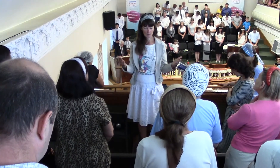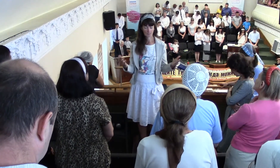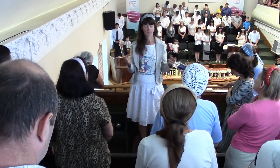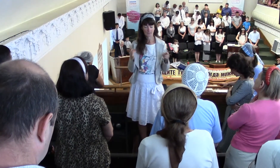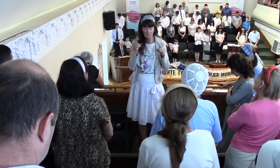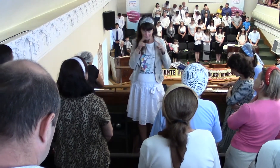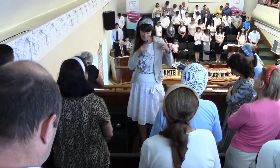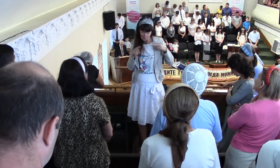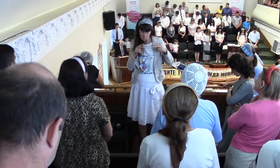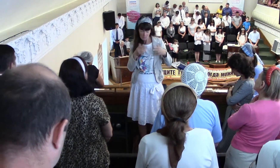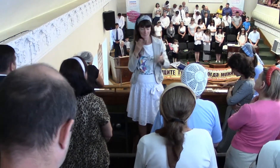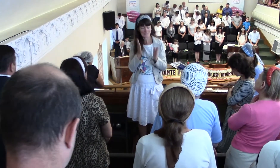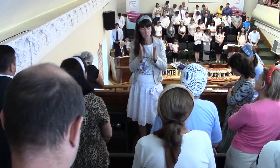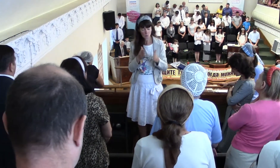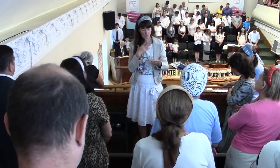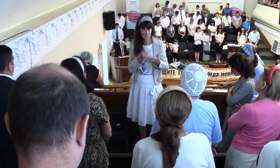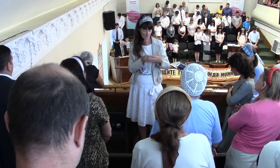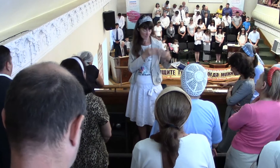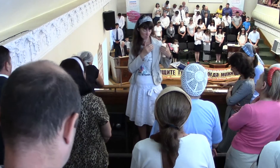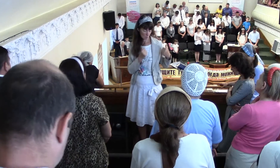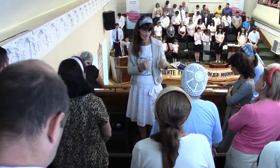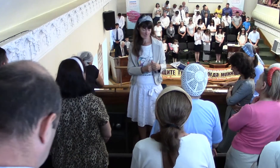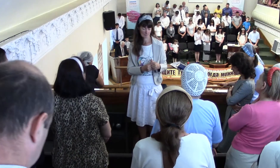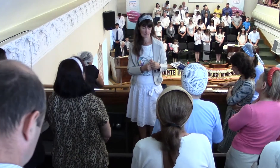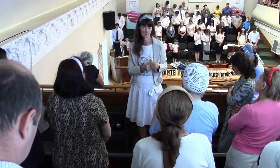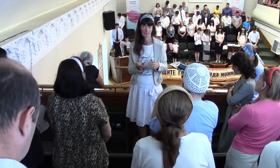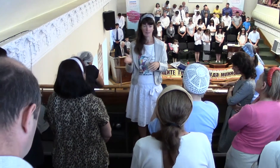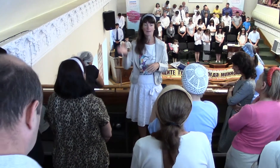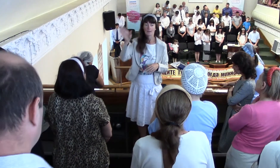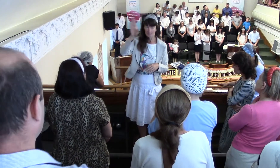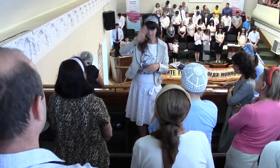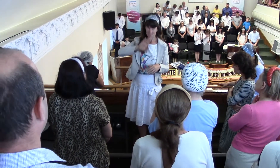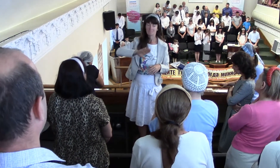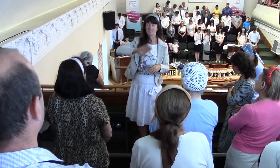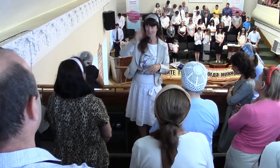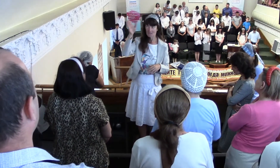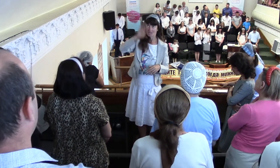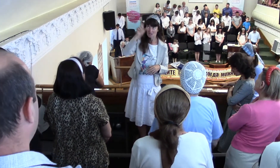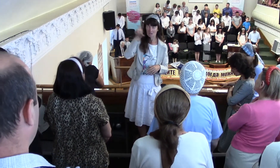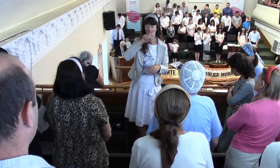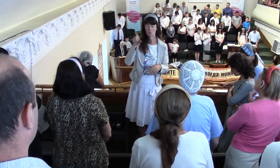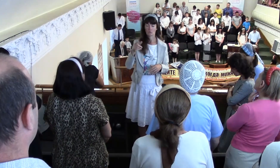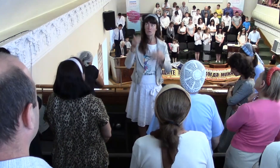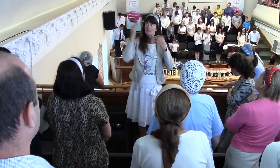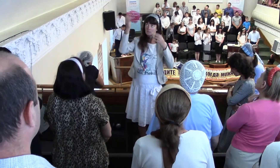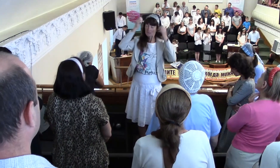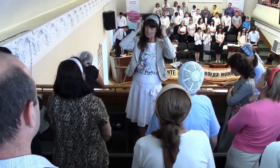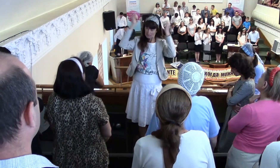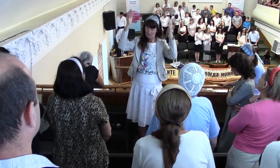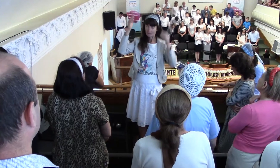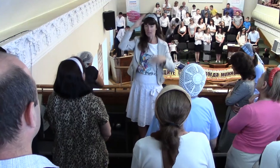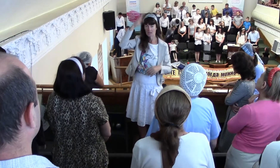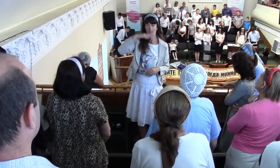в свое сердце и на голову. Тебе слава, Отец, Сын и Дух Святой. Аминь. Аминь.